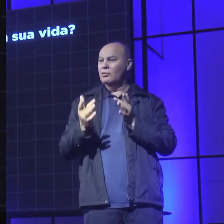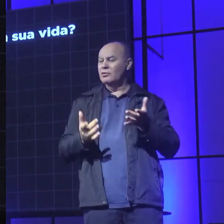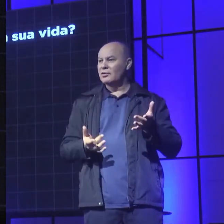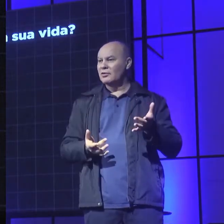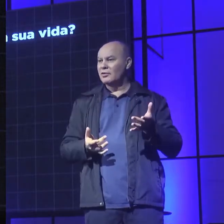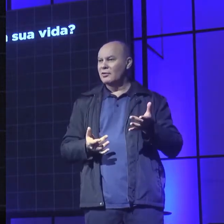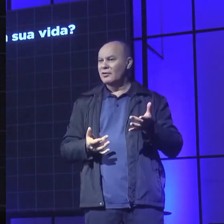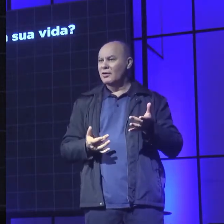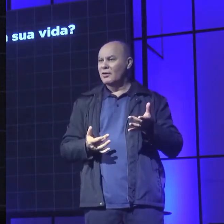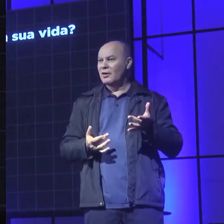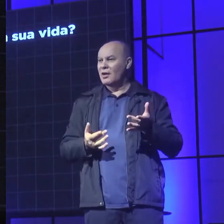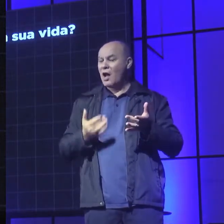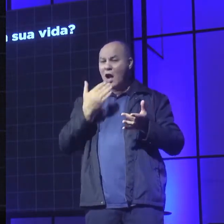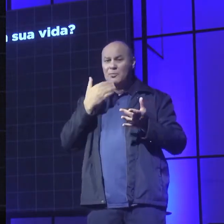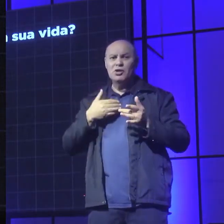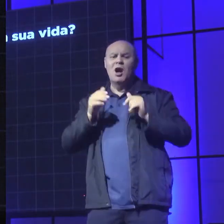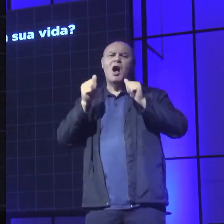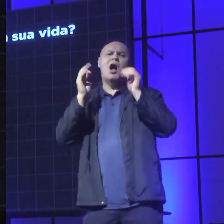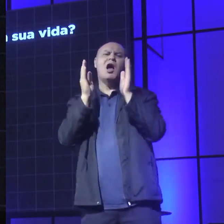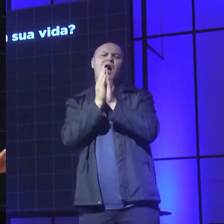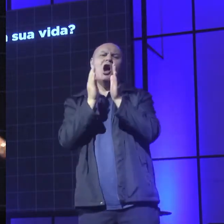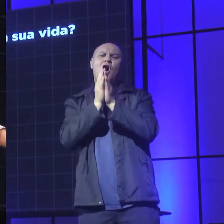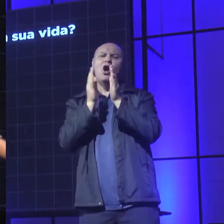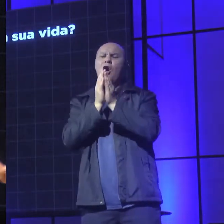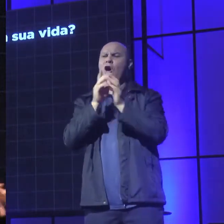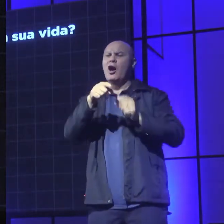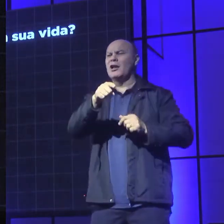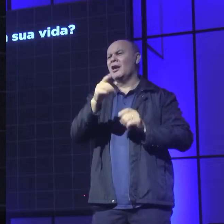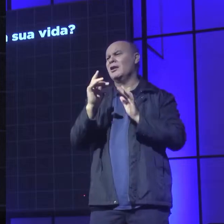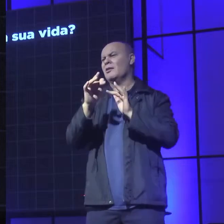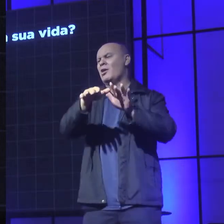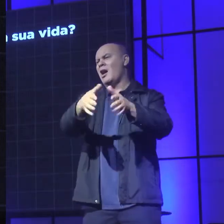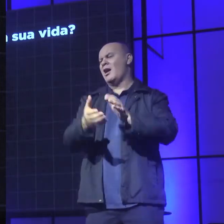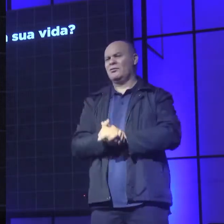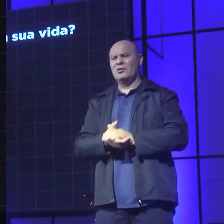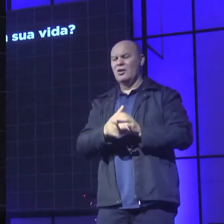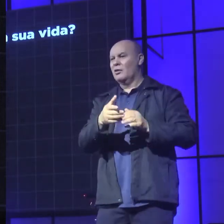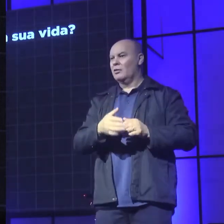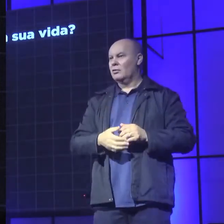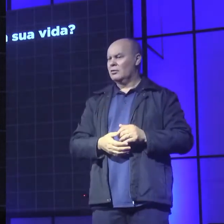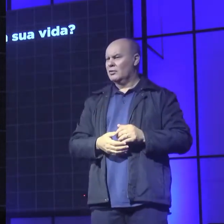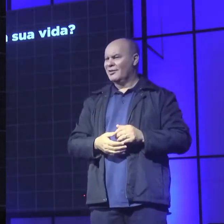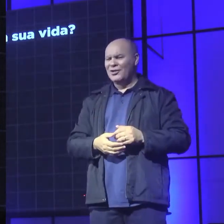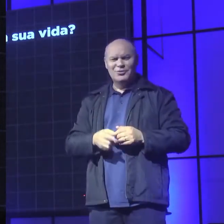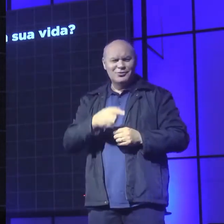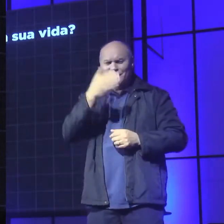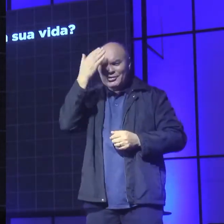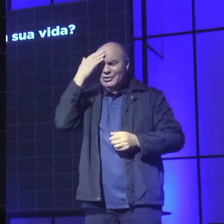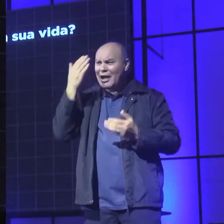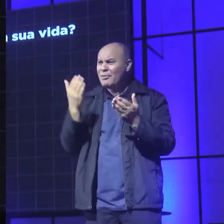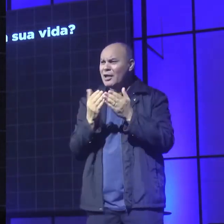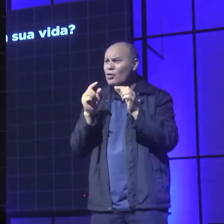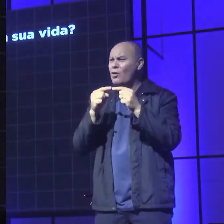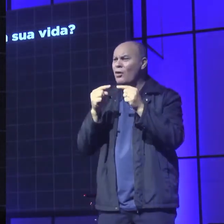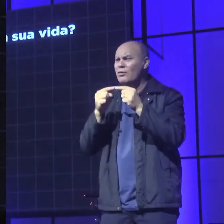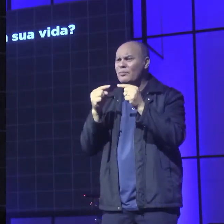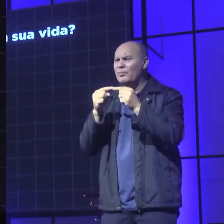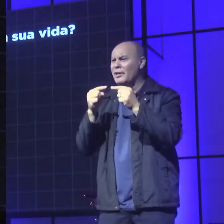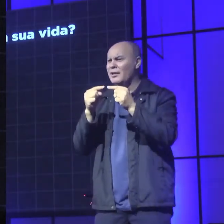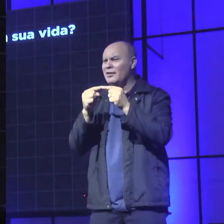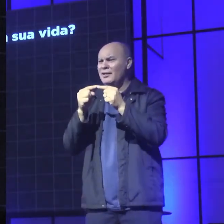está querendo se amarrar. Não é para você esse troço, tia. Nada contra a pessoa, mas são